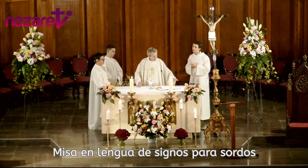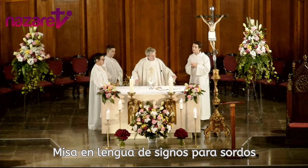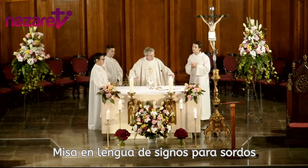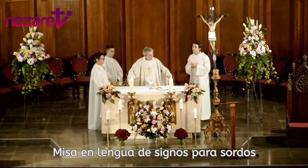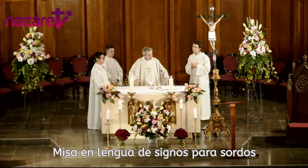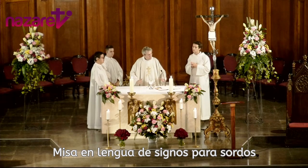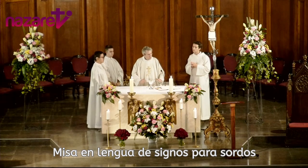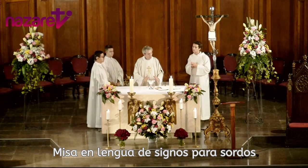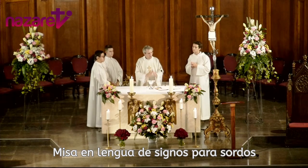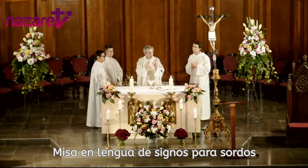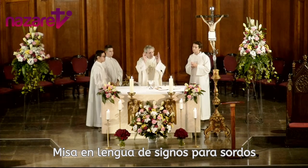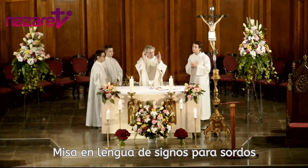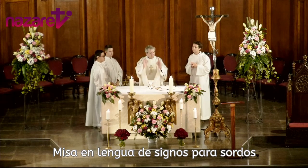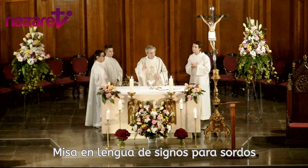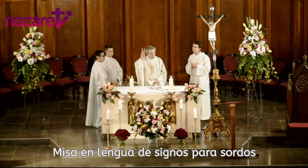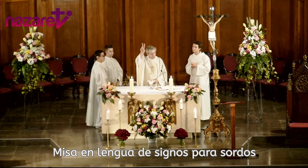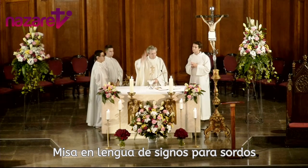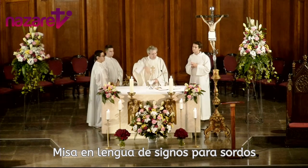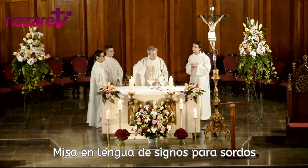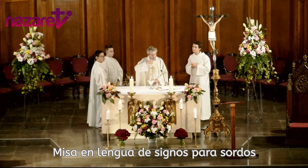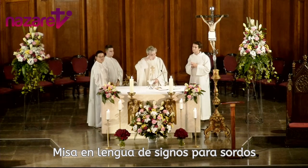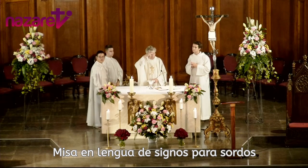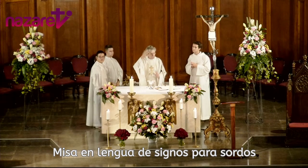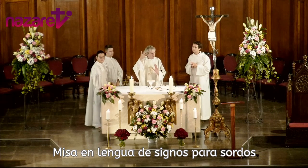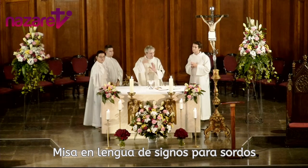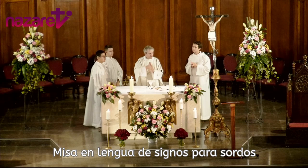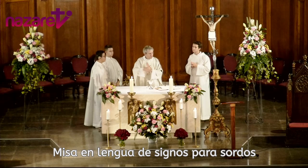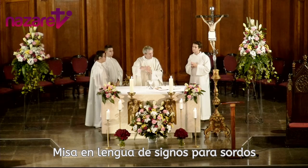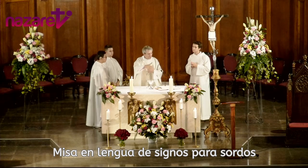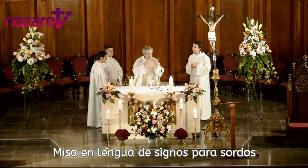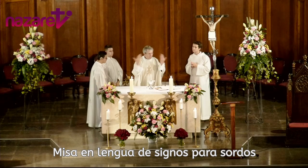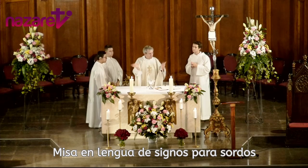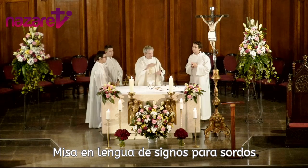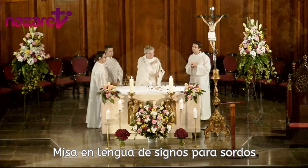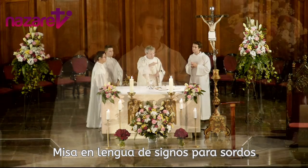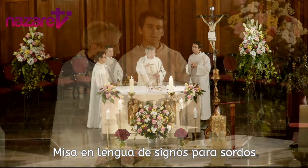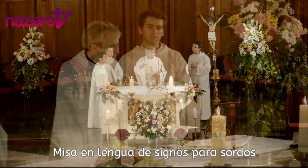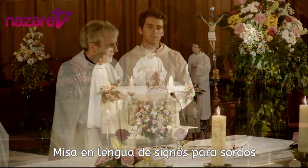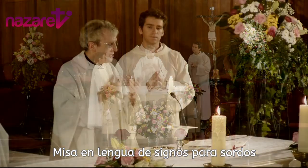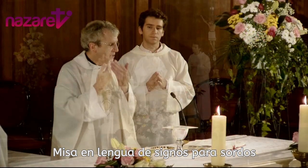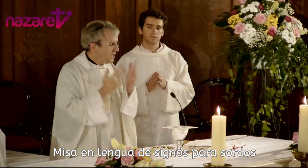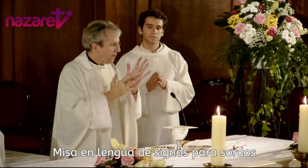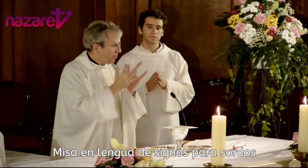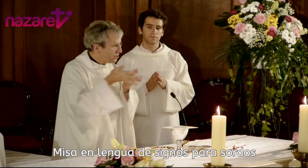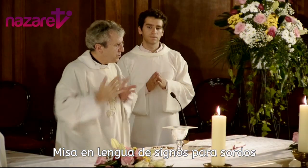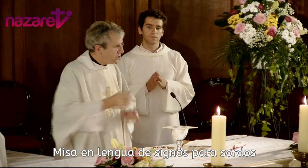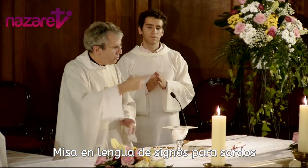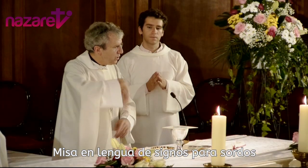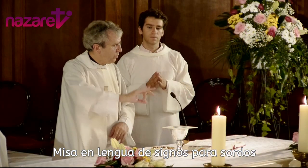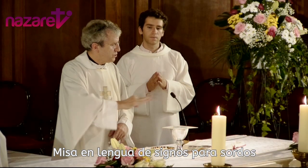cielo. Santo eres en verdad, Padre, y con razón te alaban todas tus criaturas, ya que por Jesucristo, tu Hijo nuestro